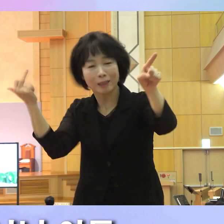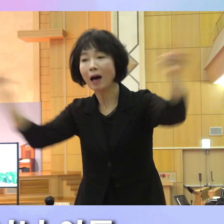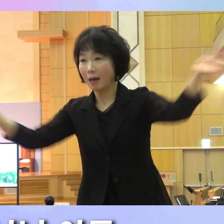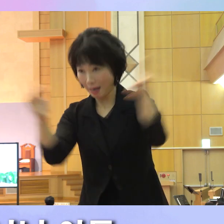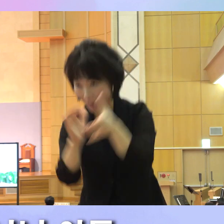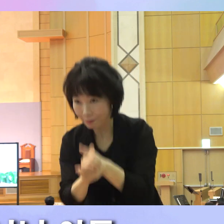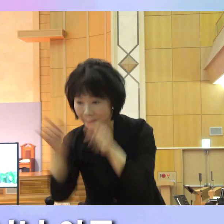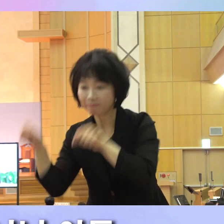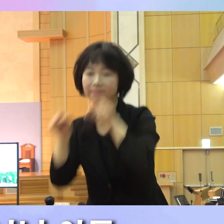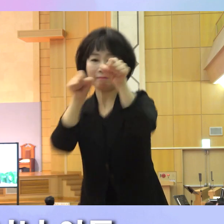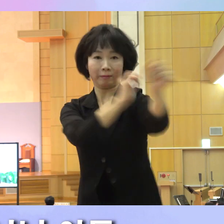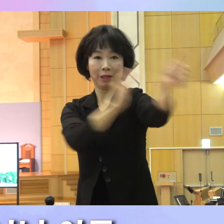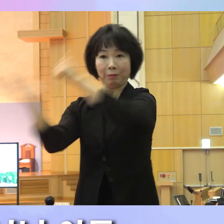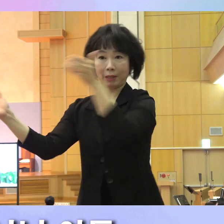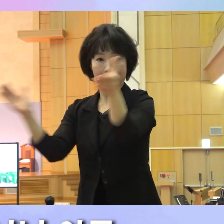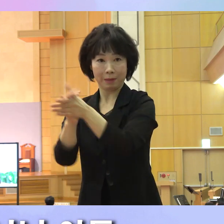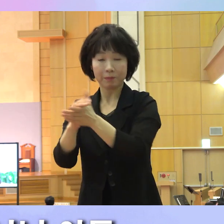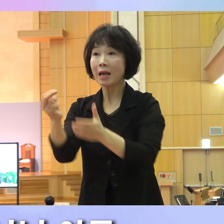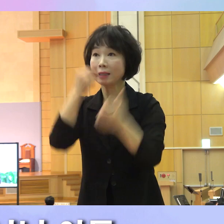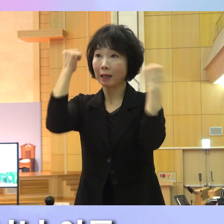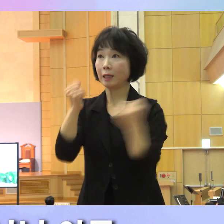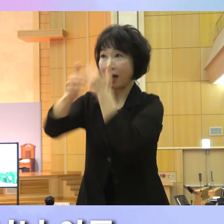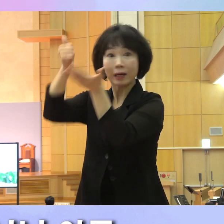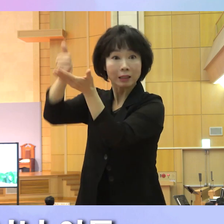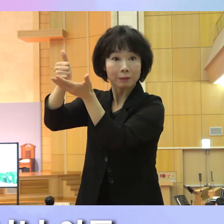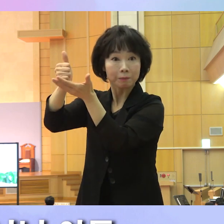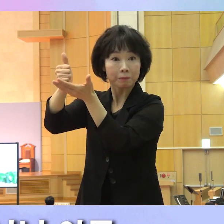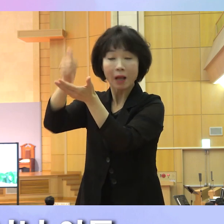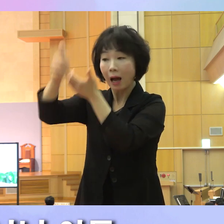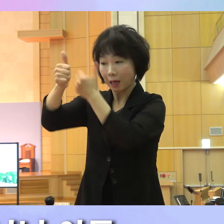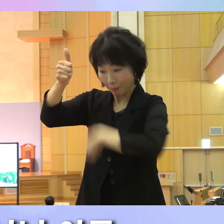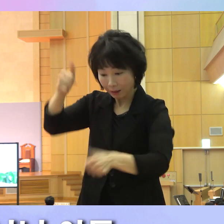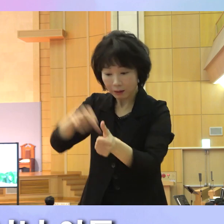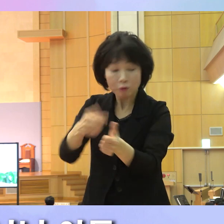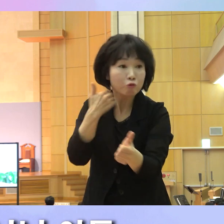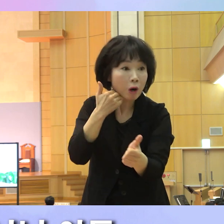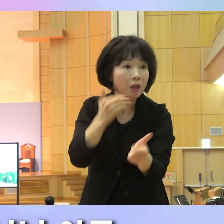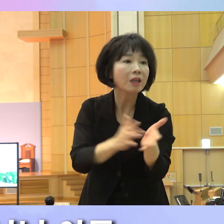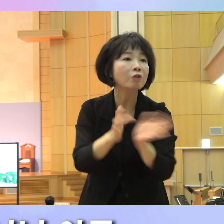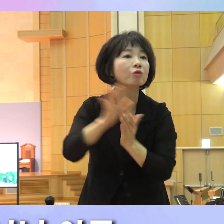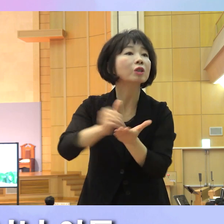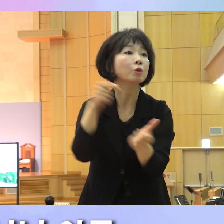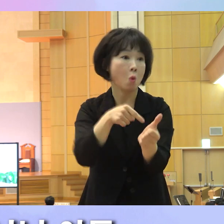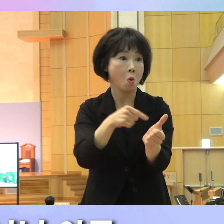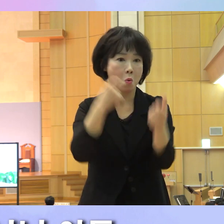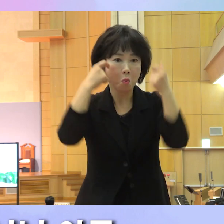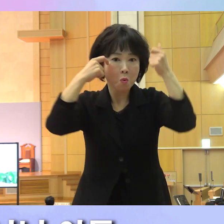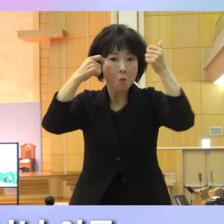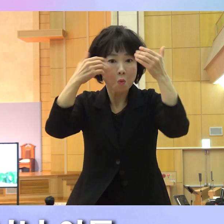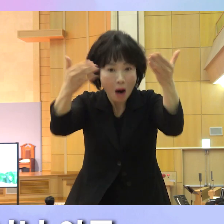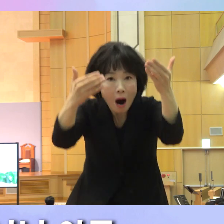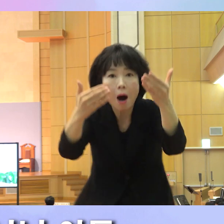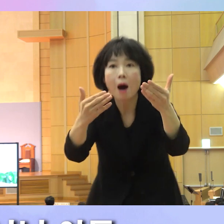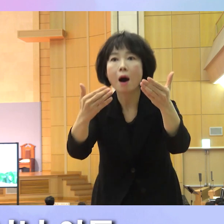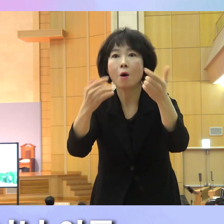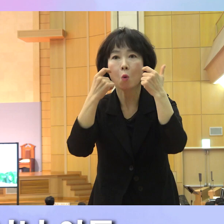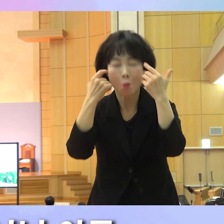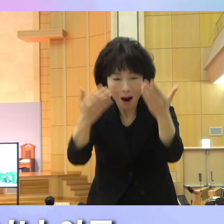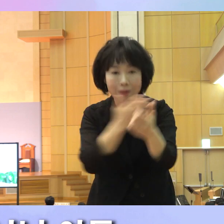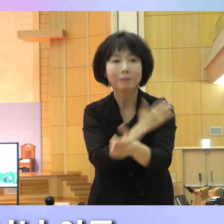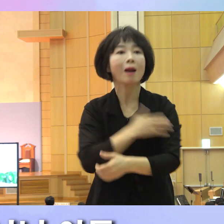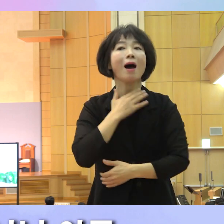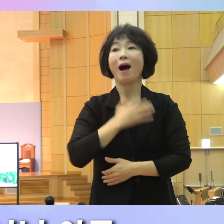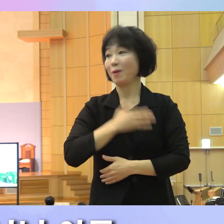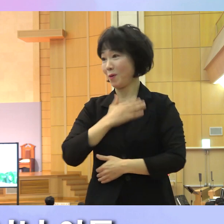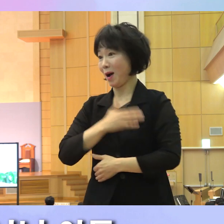여러분은 하나님은 살아계신 하나님이요 예수님은 살아계신 하나님의 아들이라는 걸 확실히 말씀을 듣고